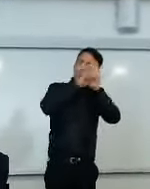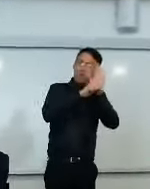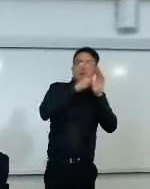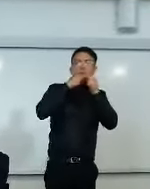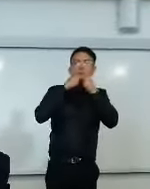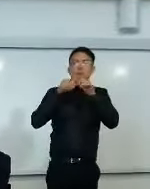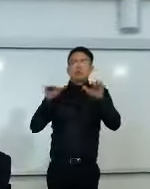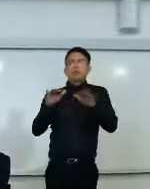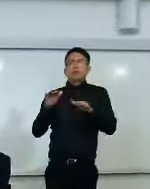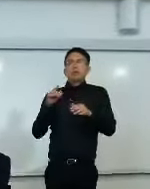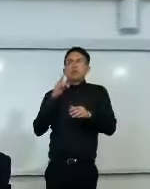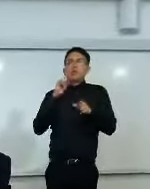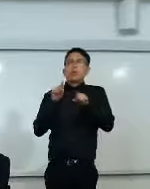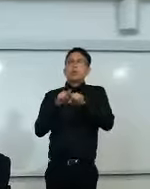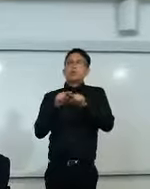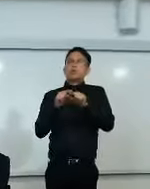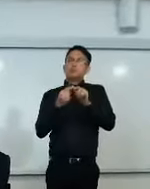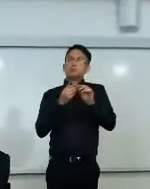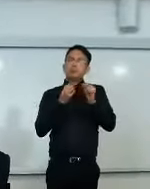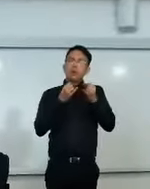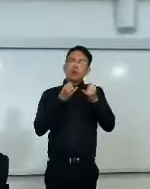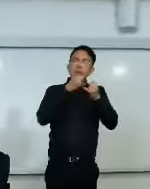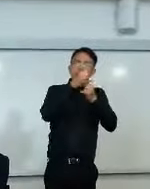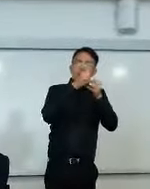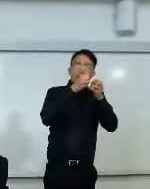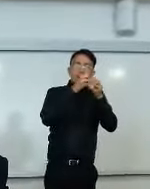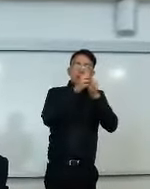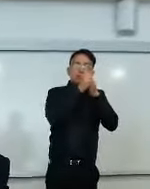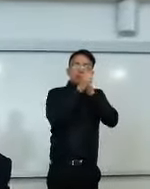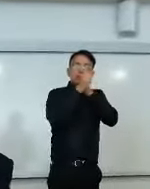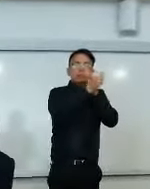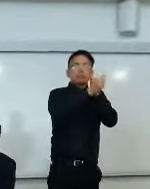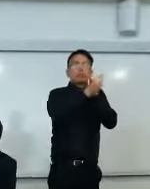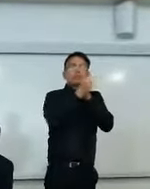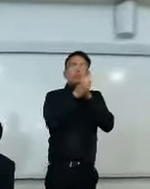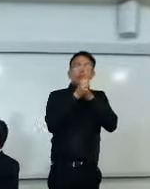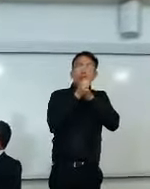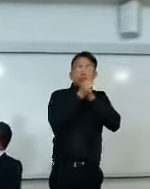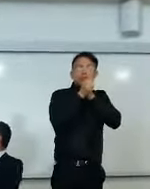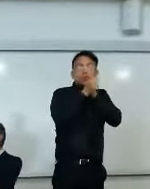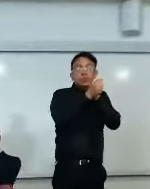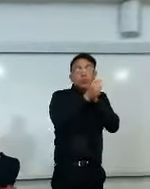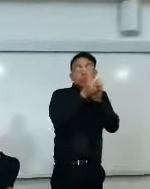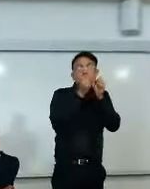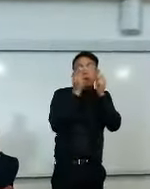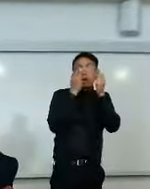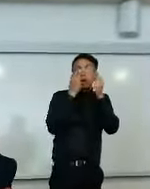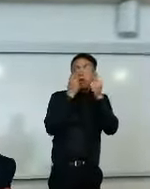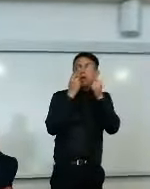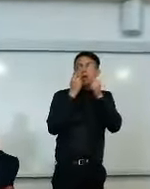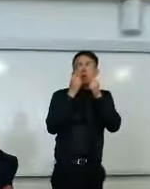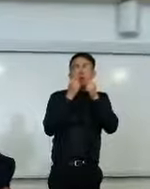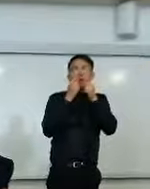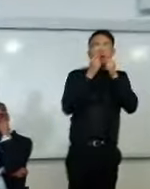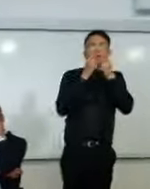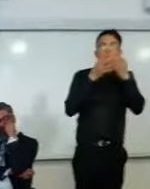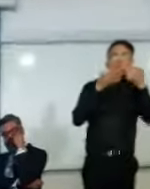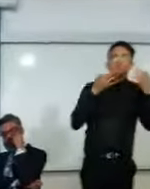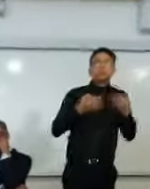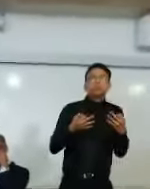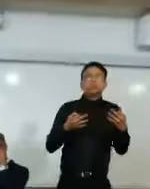como esas líneas orientadoras para hacer o para cumplir con el deber ser. Que tiene que